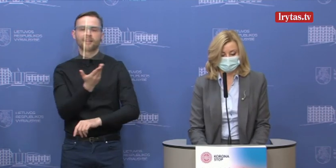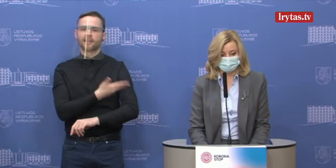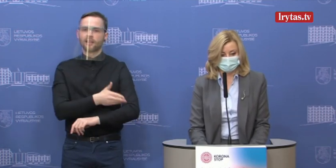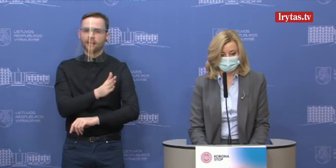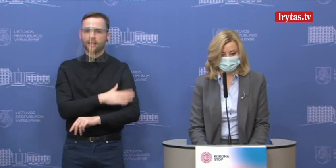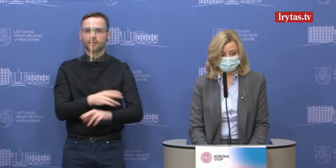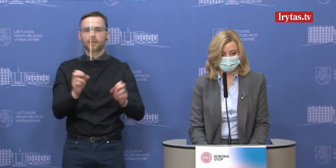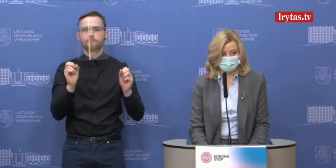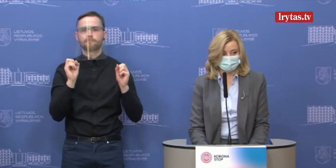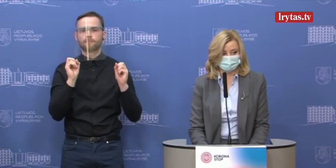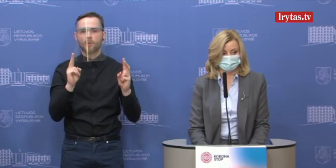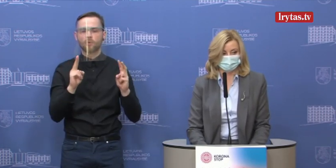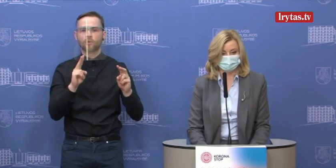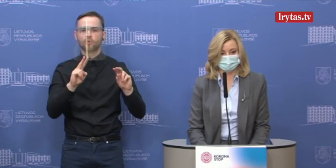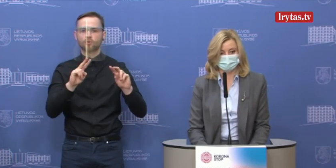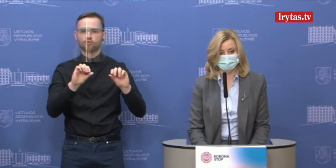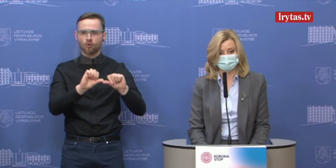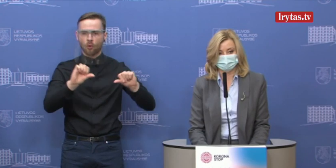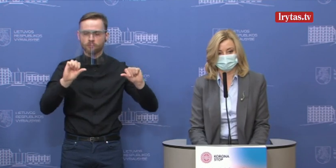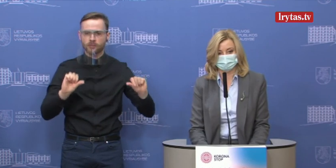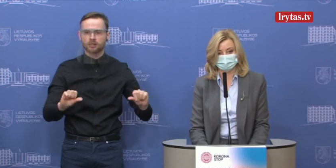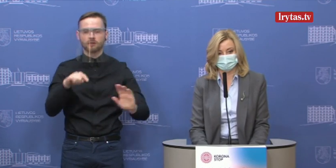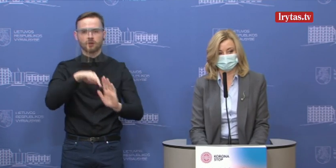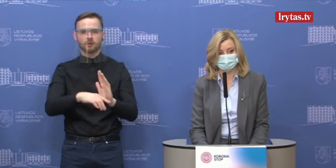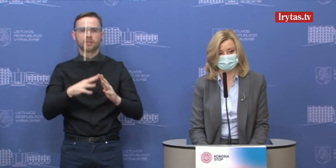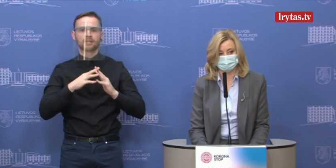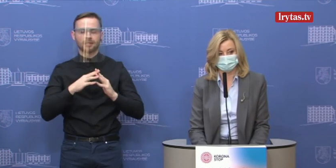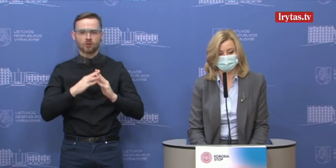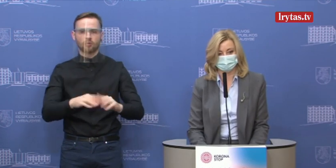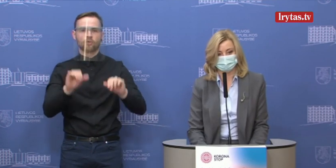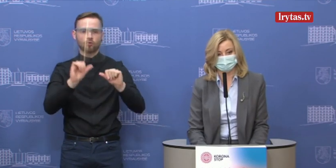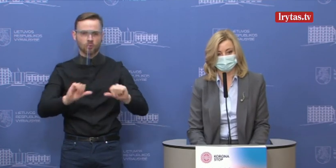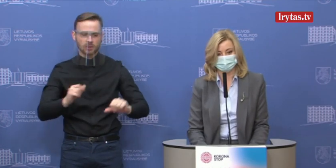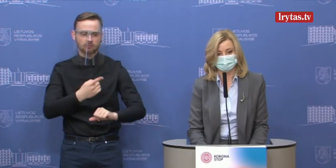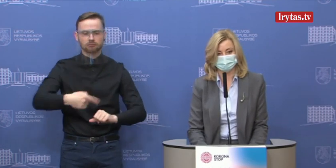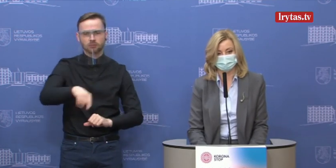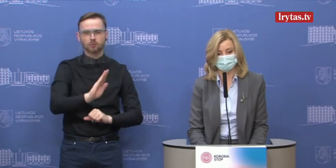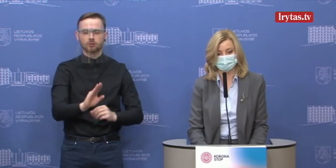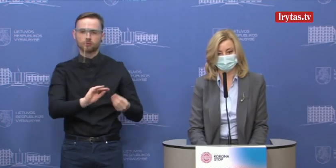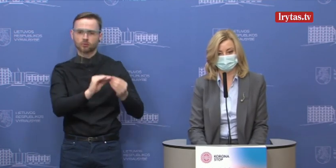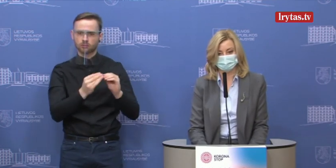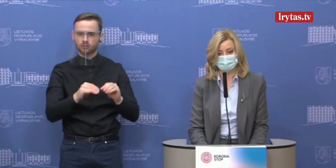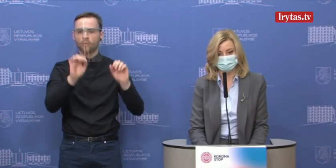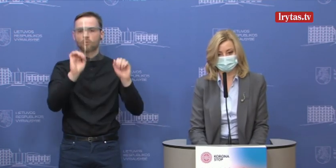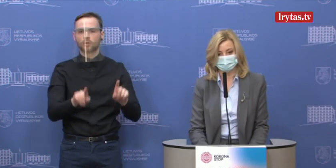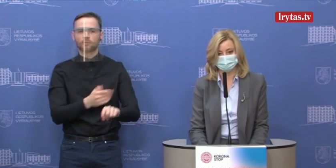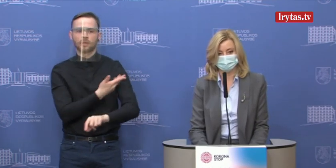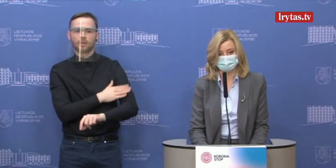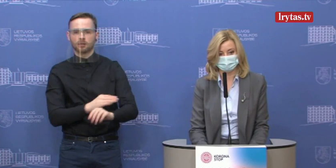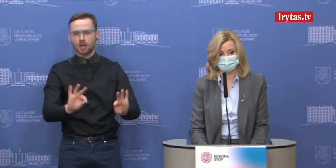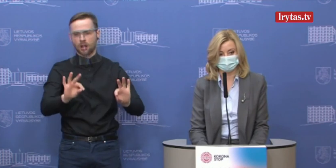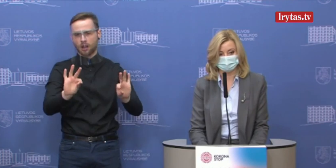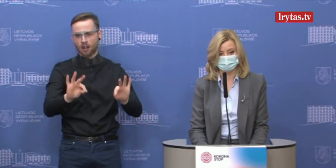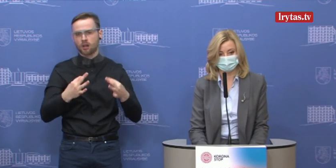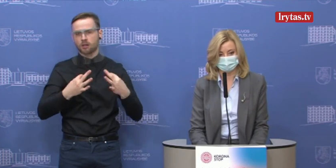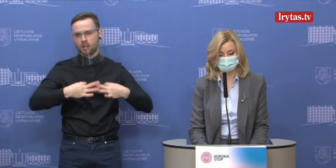Lenkijos ekstremalių situacijų komisija, vidaus reikalų ministrai, mes kalbėsimės apie tai, kad palengvinti judėjimą ir į Lenkiją, bet kol